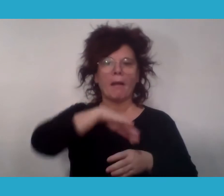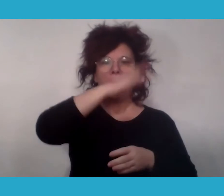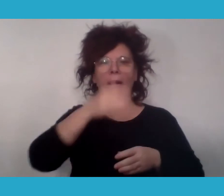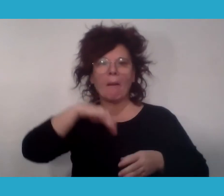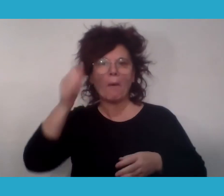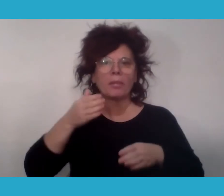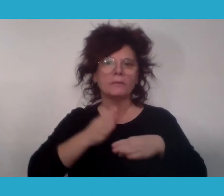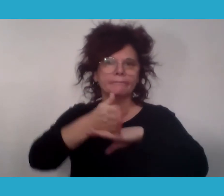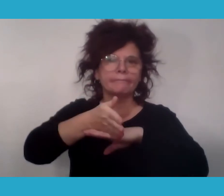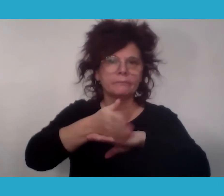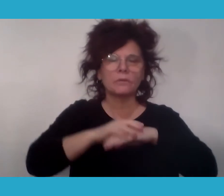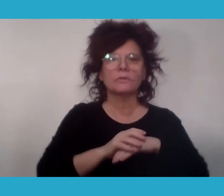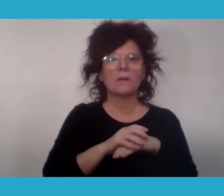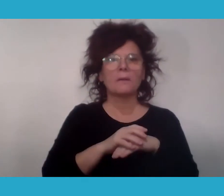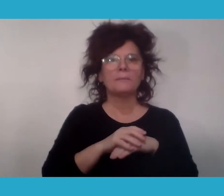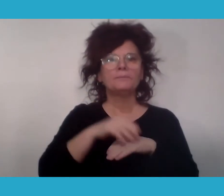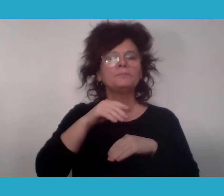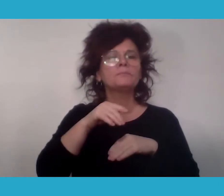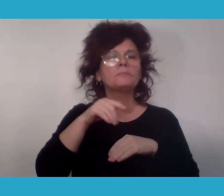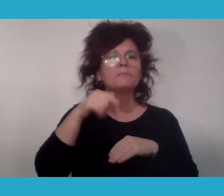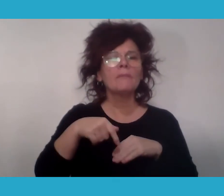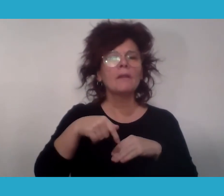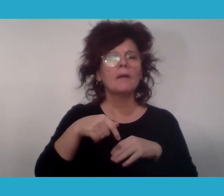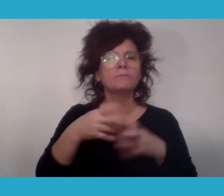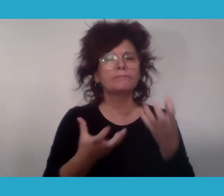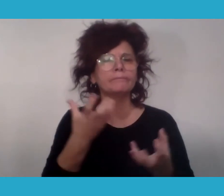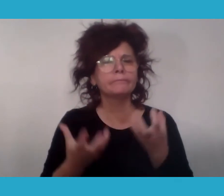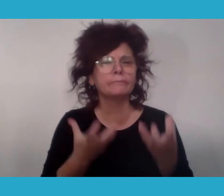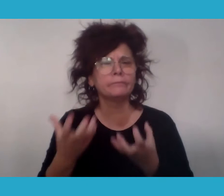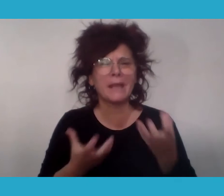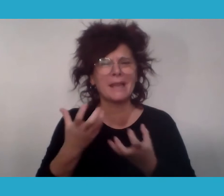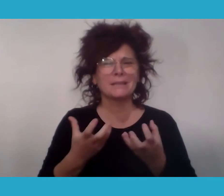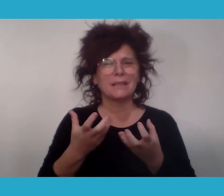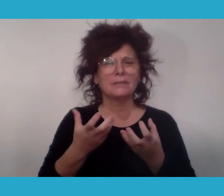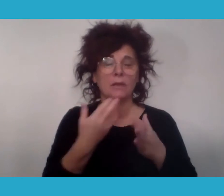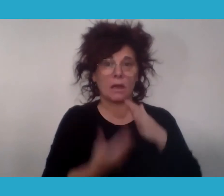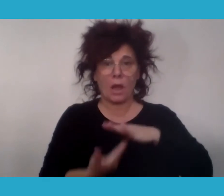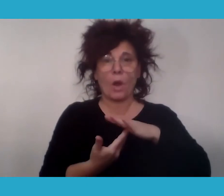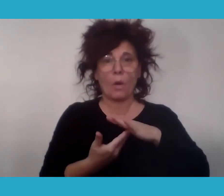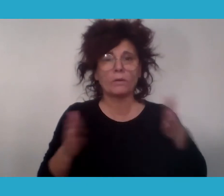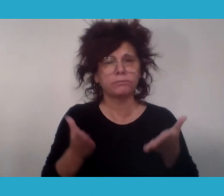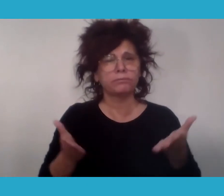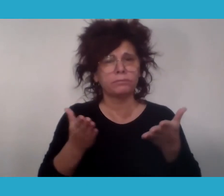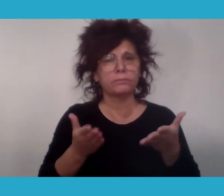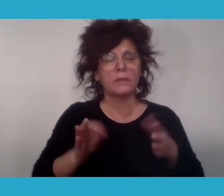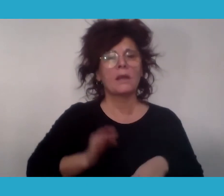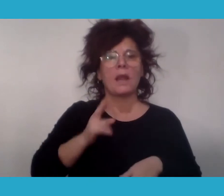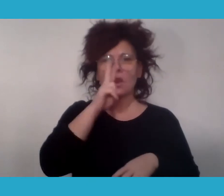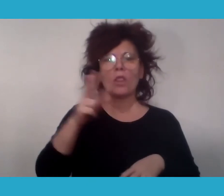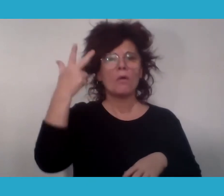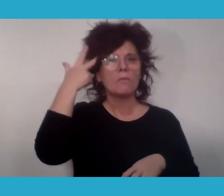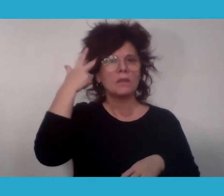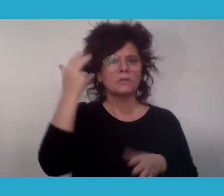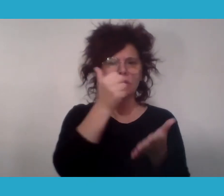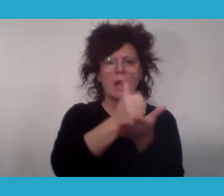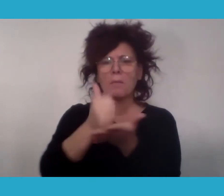que la traza atravesaba un 80% de bosque nativo. Comenta que hubo incendios que el mismo gobierno provocó. En el 2018 no se facilitó la